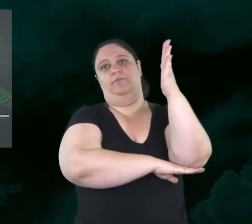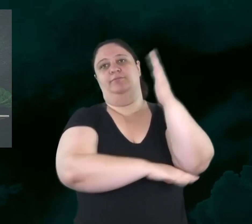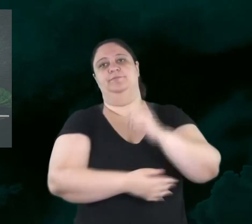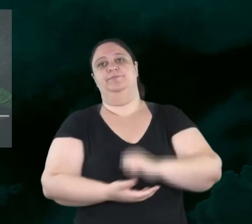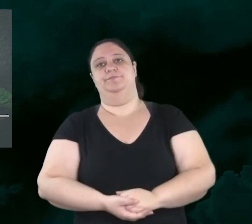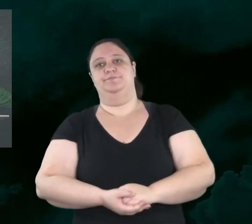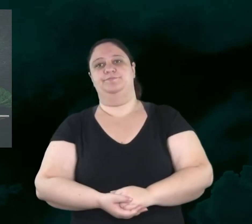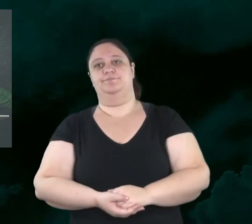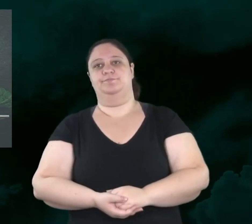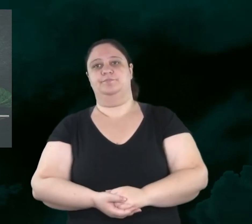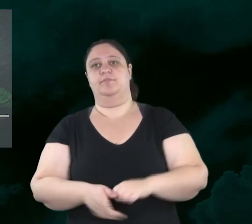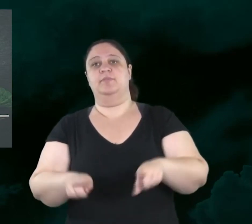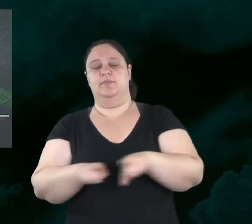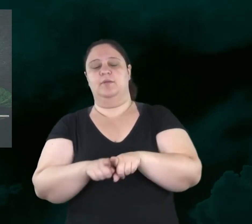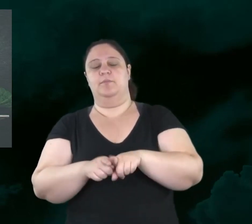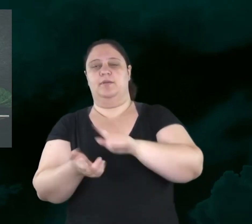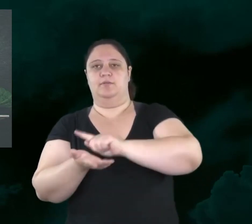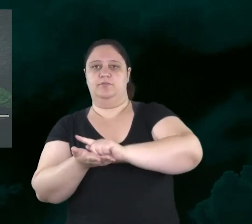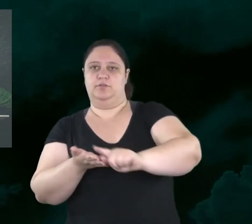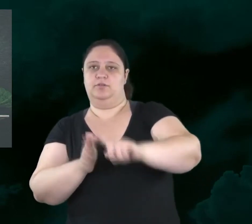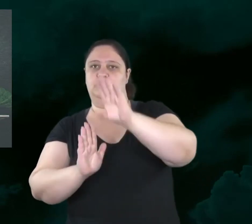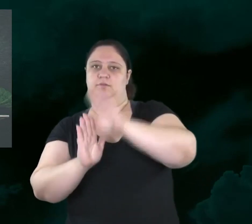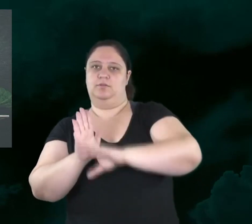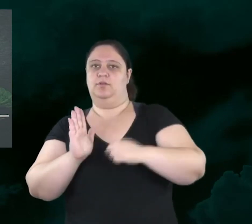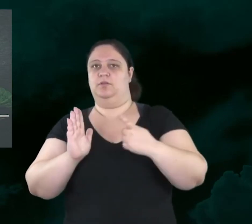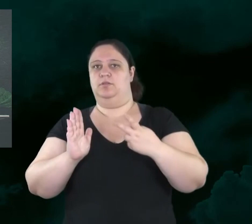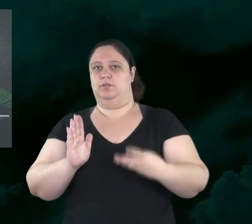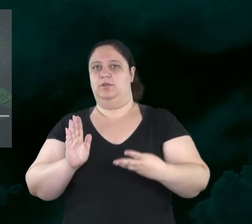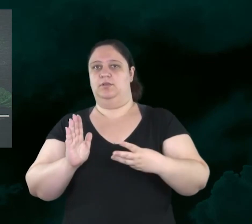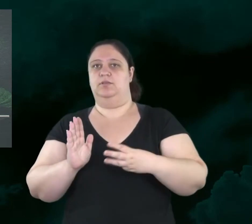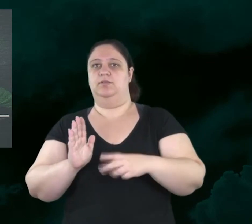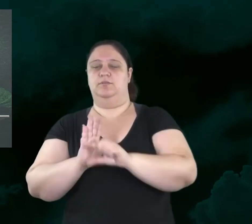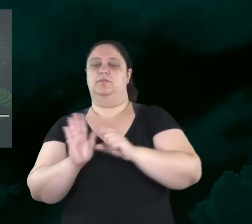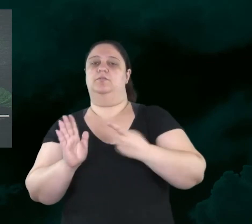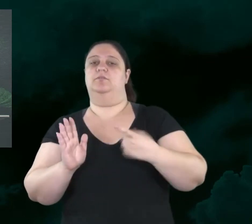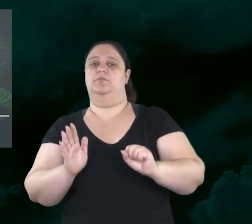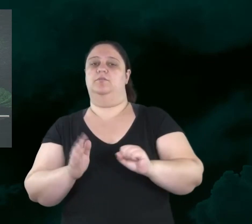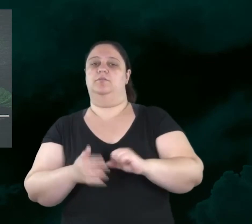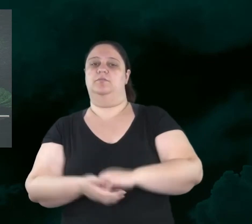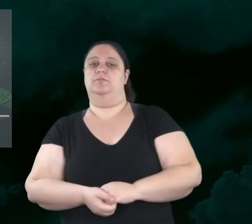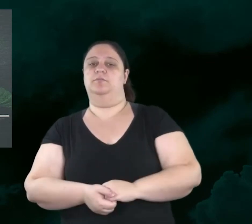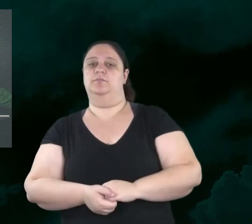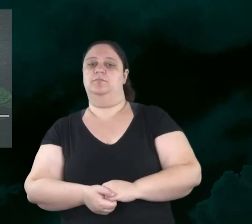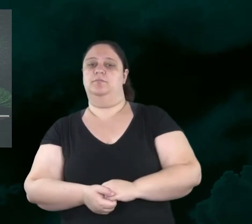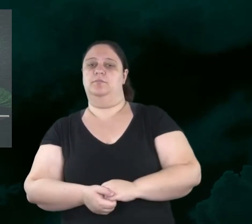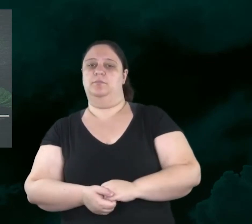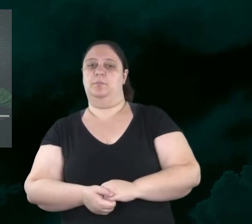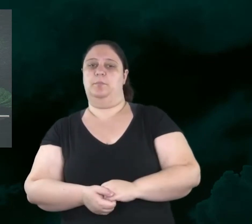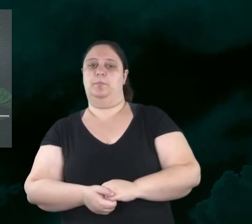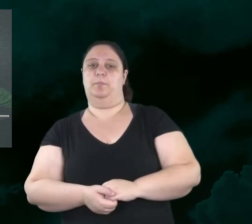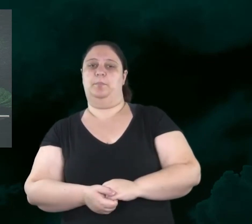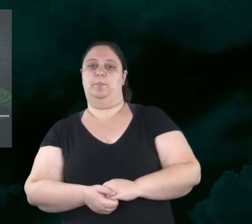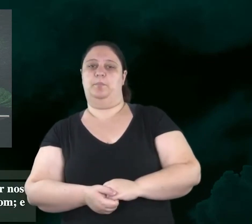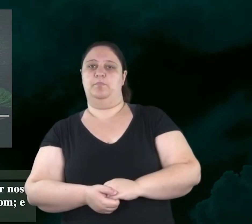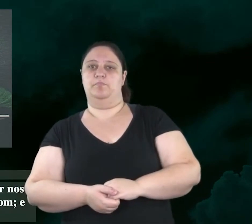também, só rapidamente, Gênesis 13 também, né? Gênesis 13, versículo 18. E